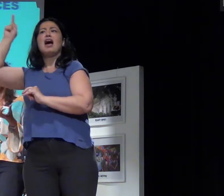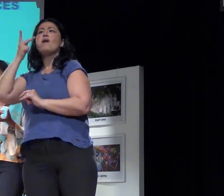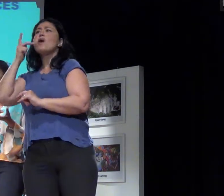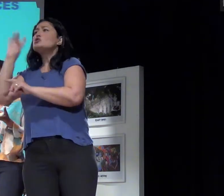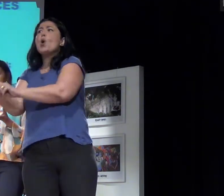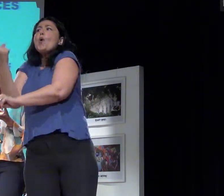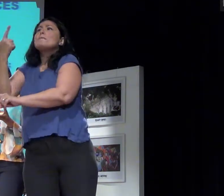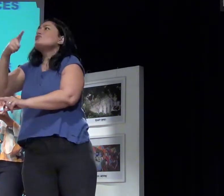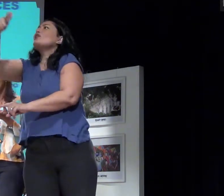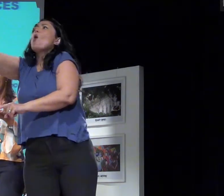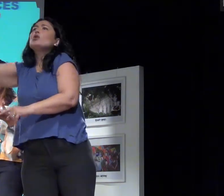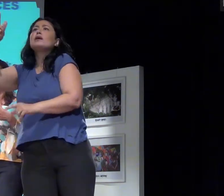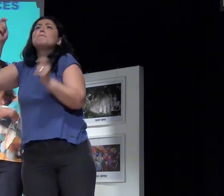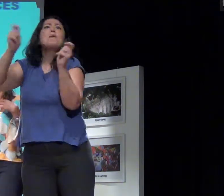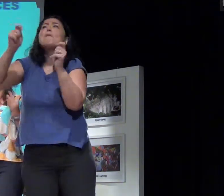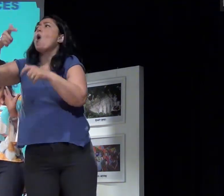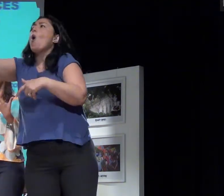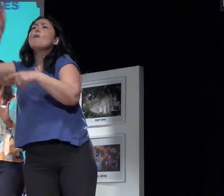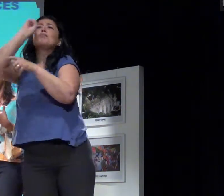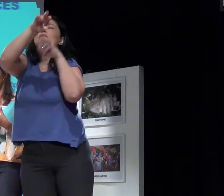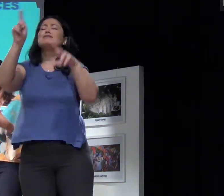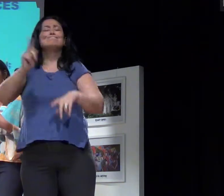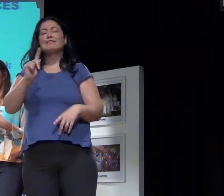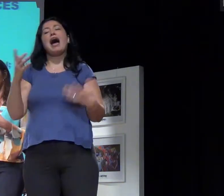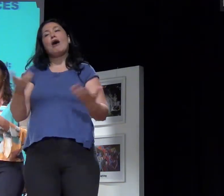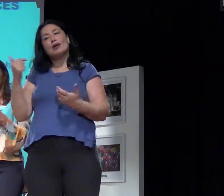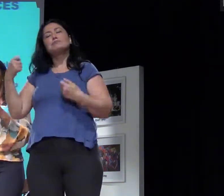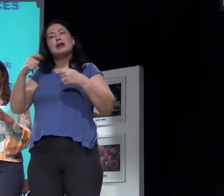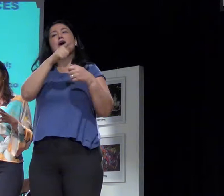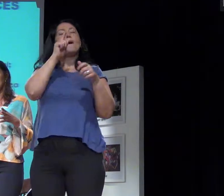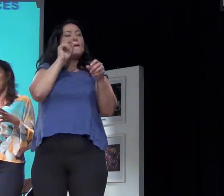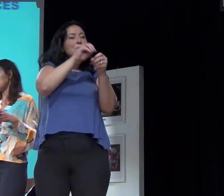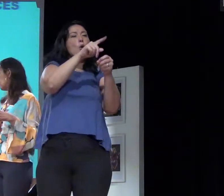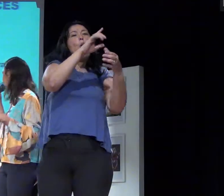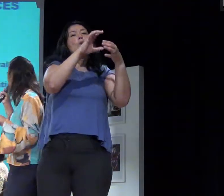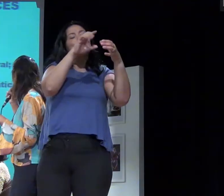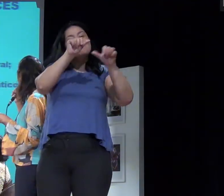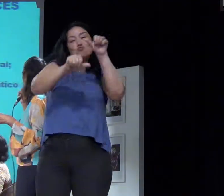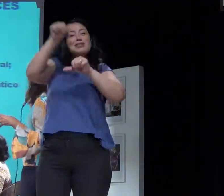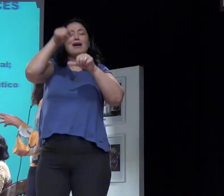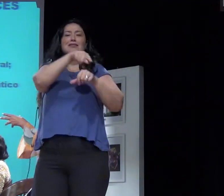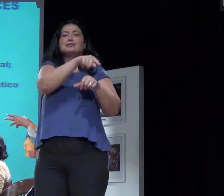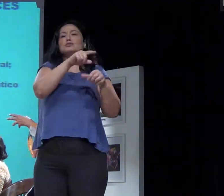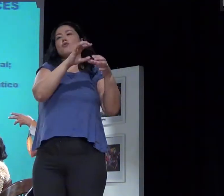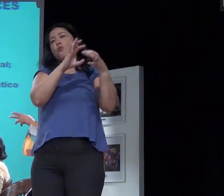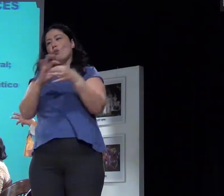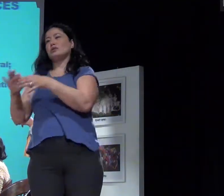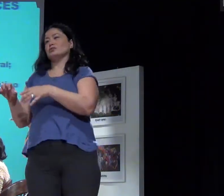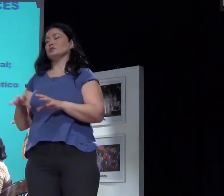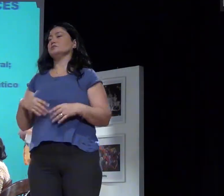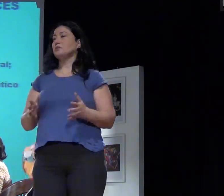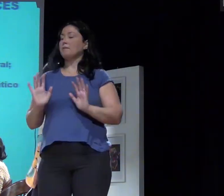temos realmente que começar a mudar todo esse contexto, porque eles não têm outro espaço.